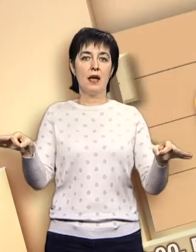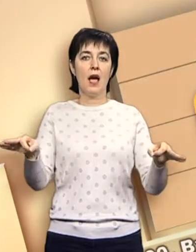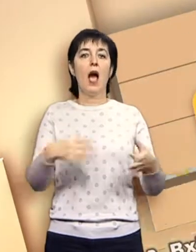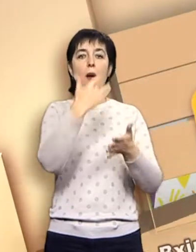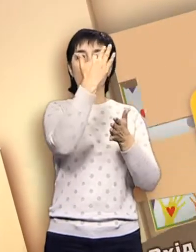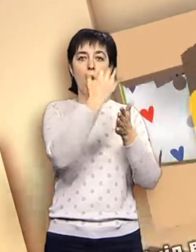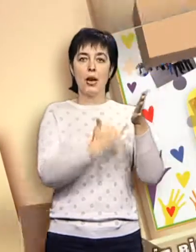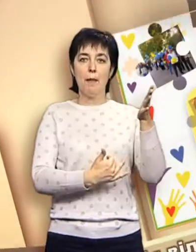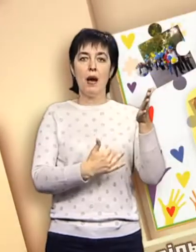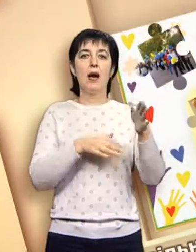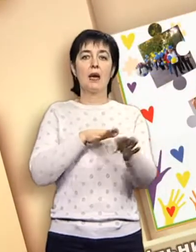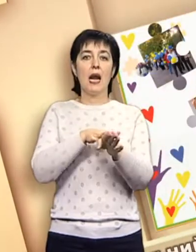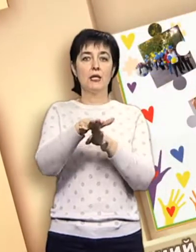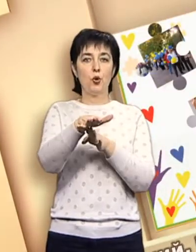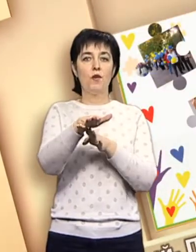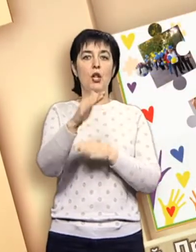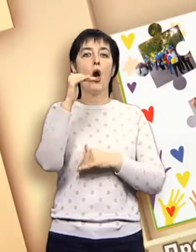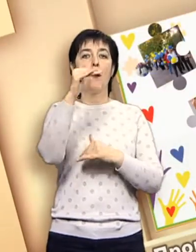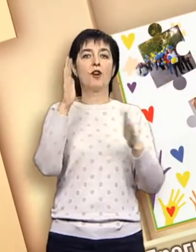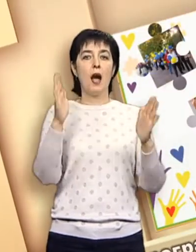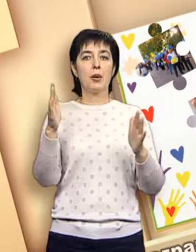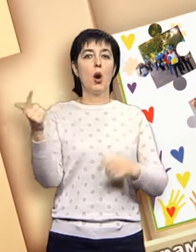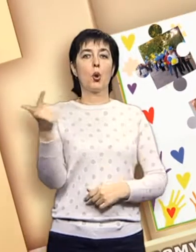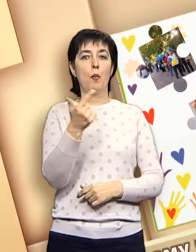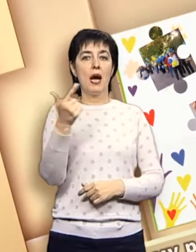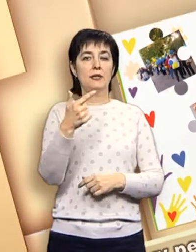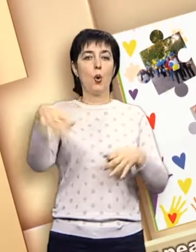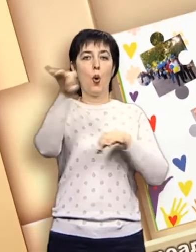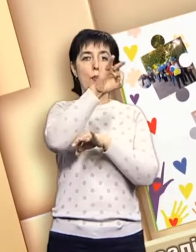Програму реалізовано у рамках громадського проєкту «Бюджет участі